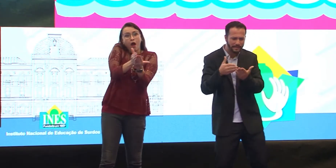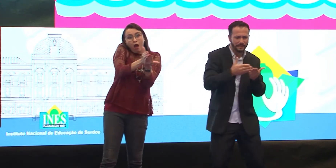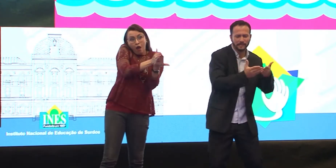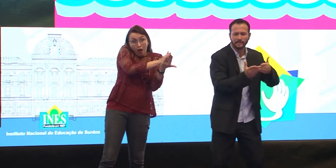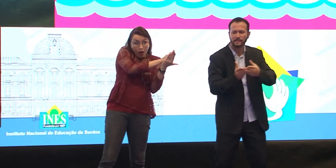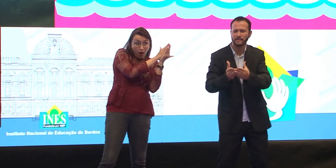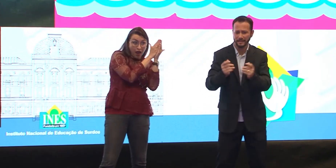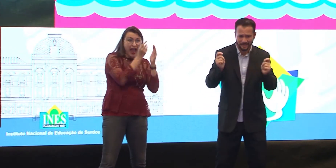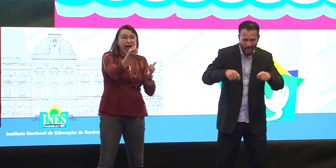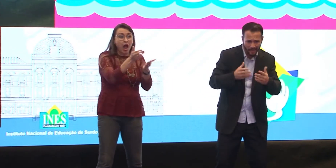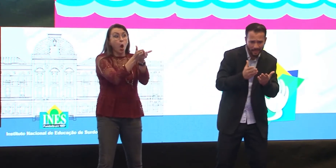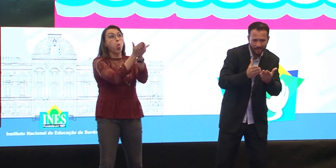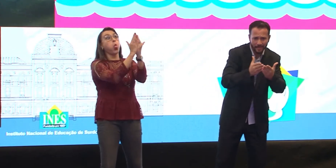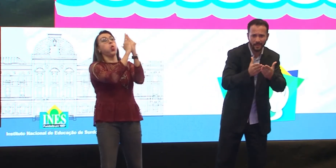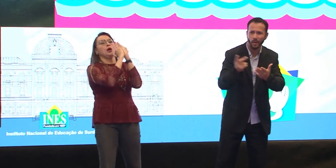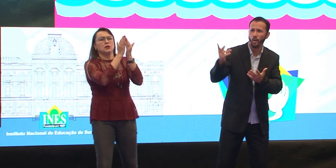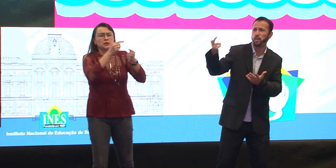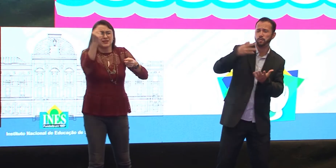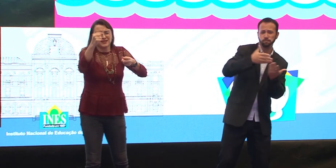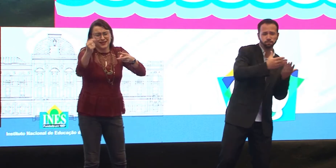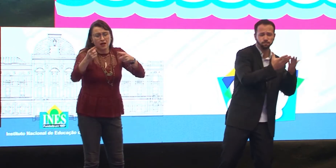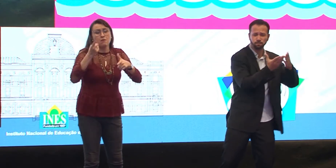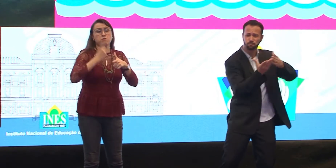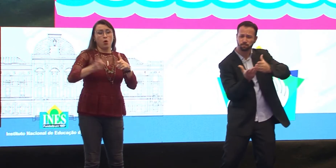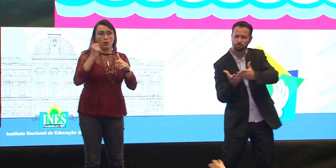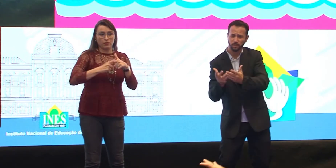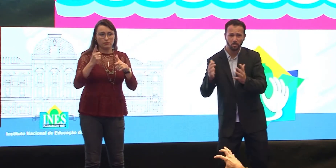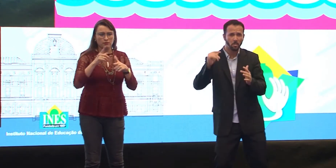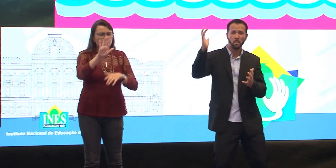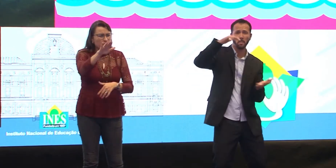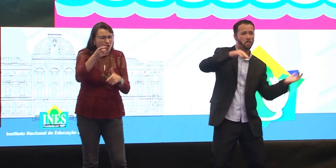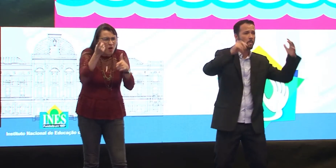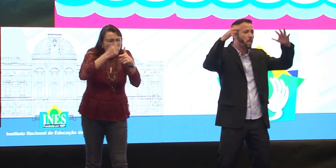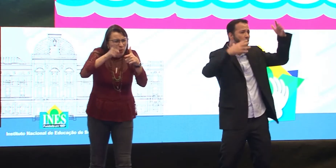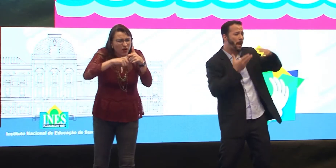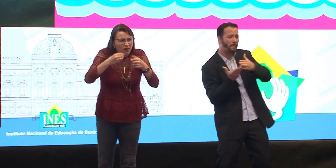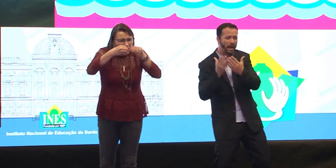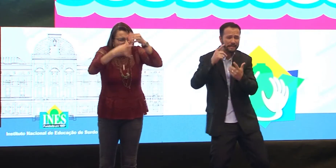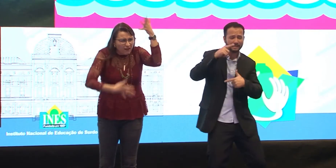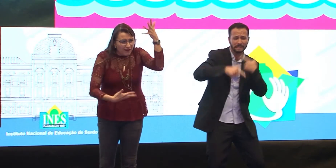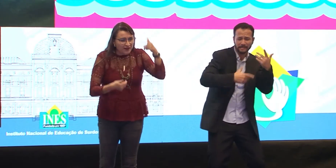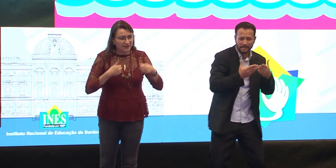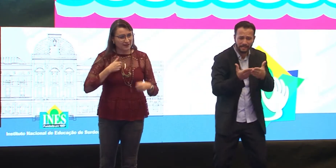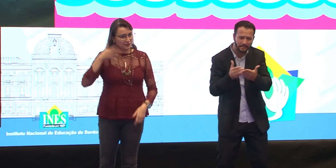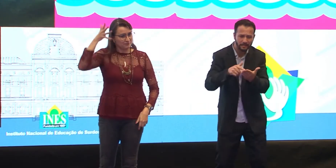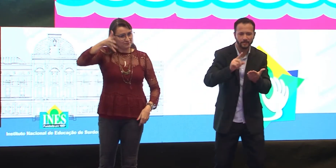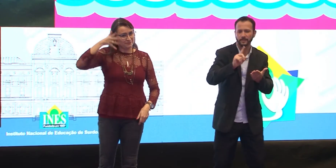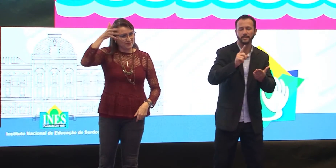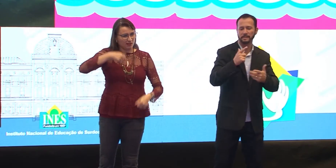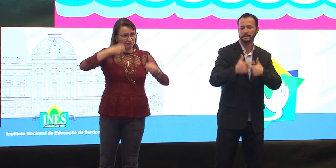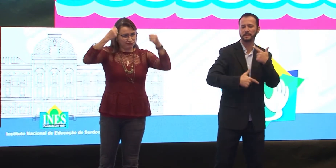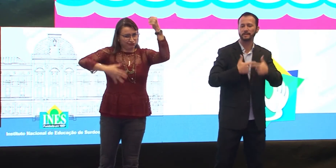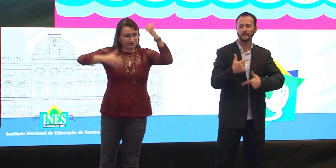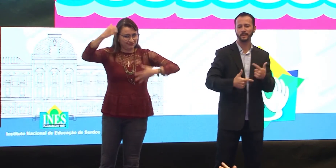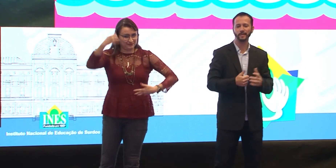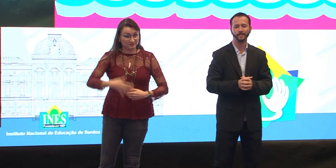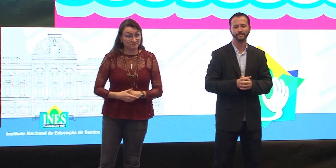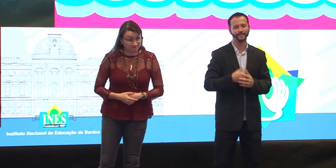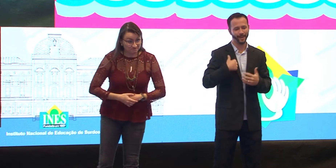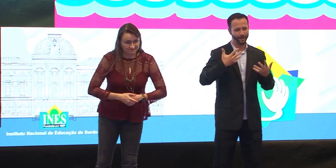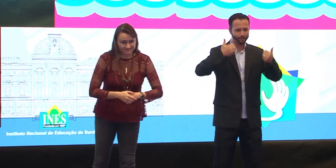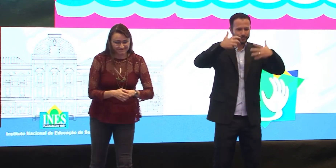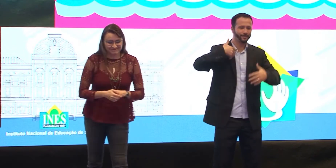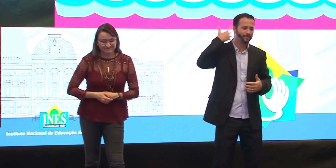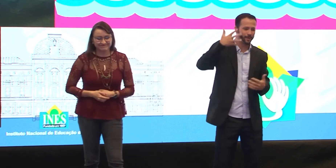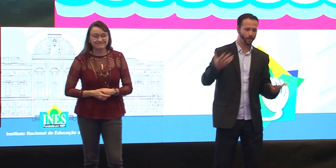ou uma tempestade que começa a colocar o barco do rumo, podendo vir a naufragar. Então